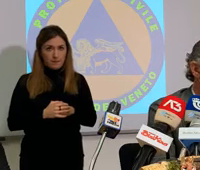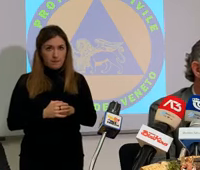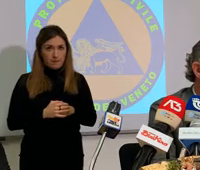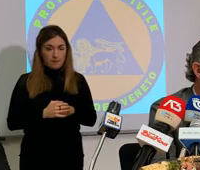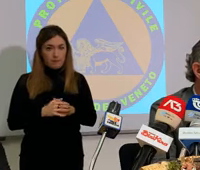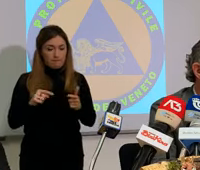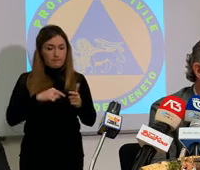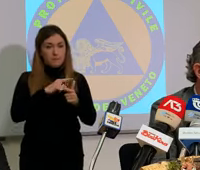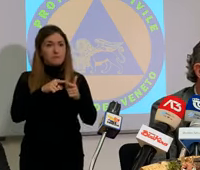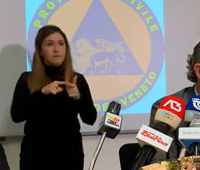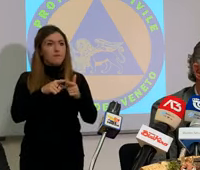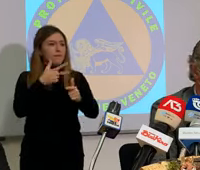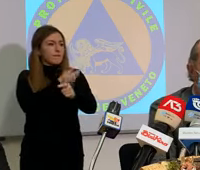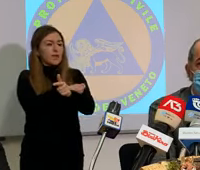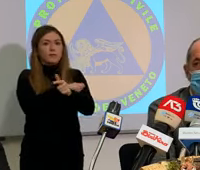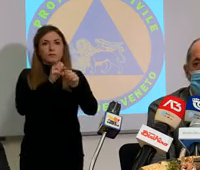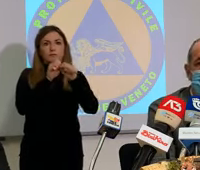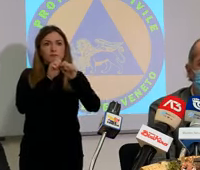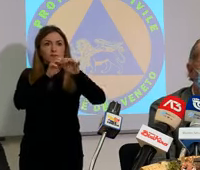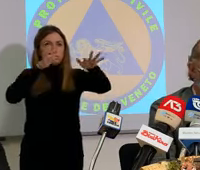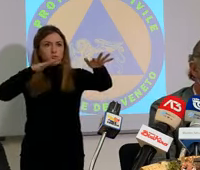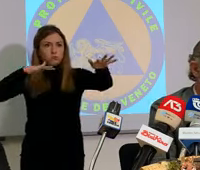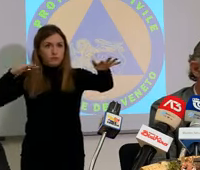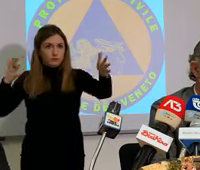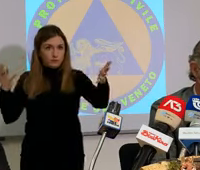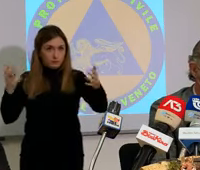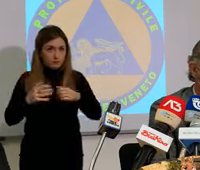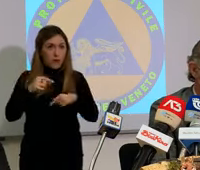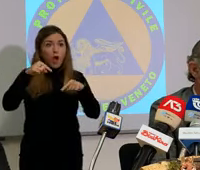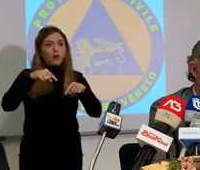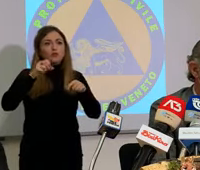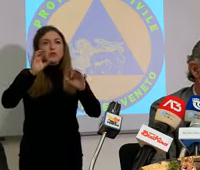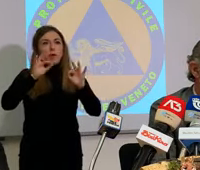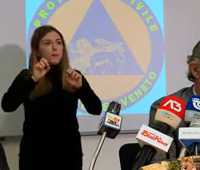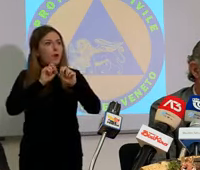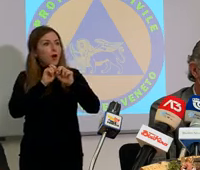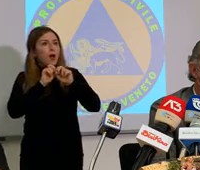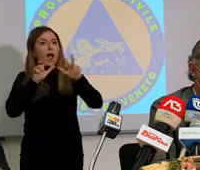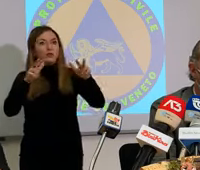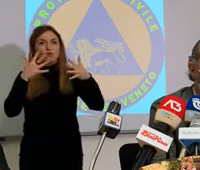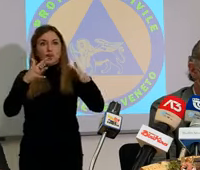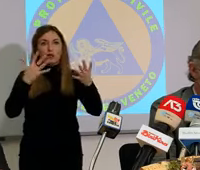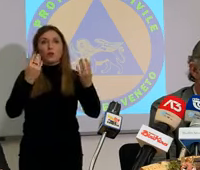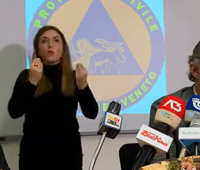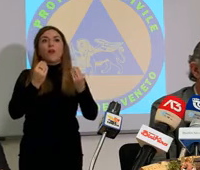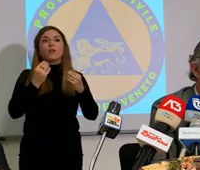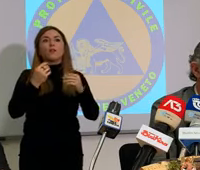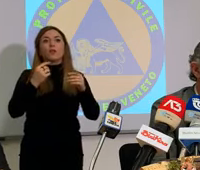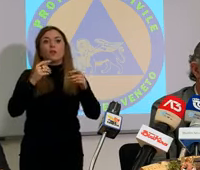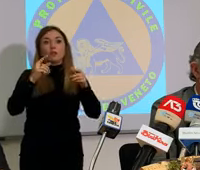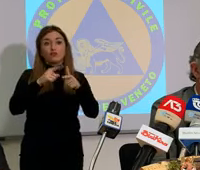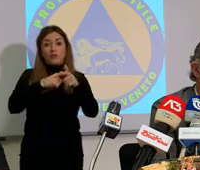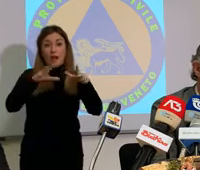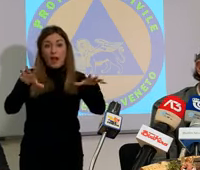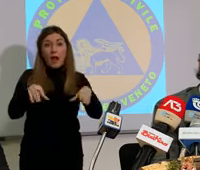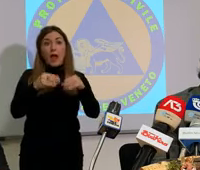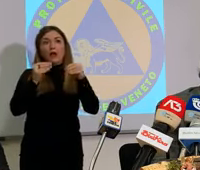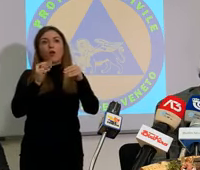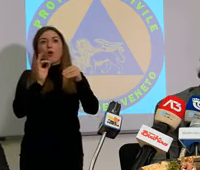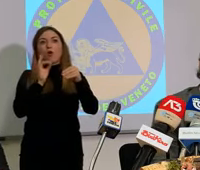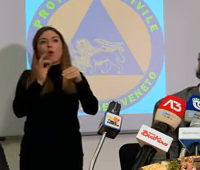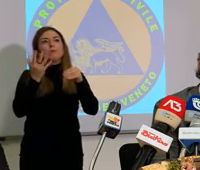campagna vaccinale che peraltro oggi annuncio è stato annunciato che probabilmente si fa i primi di gennaio forse ci sarà anche qualche